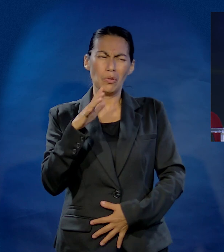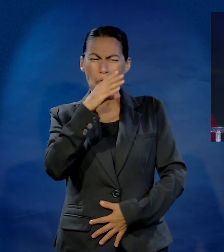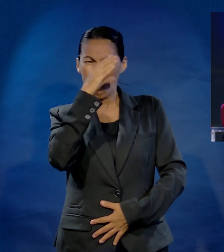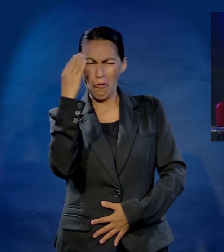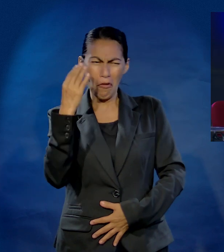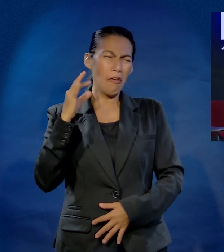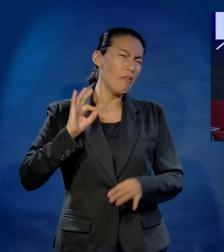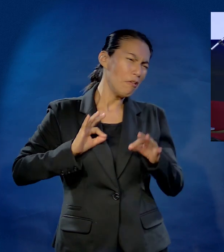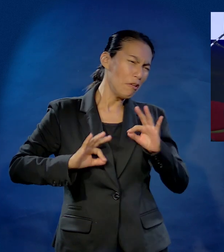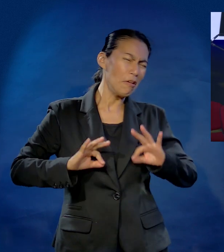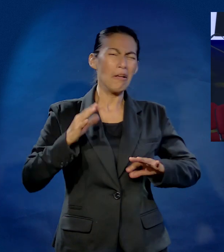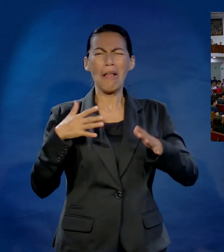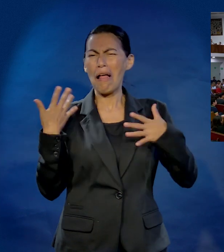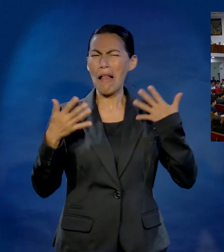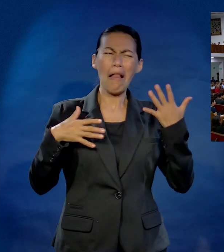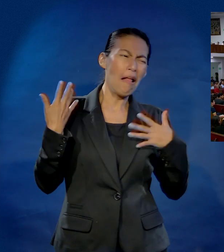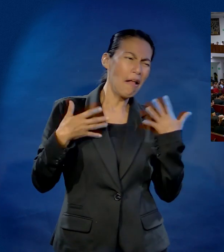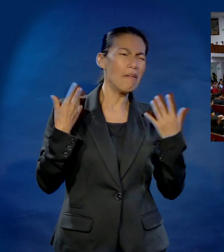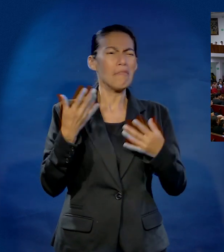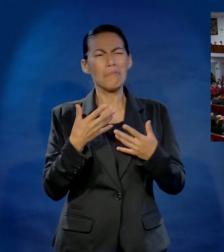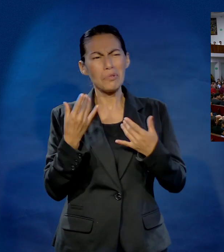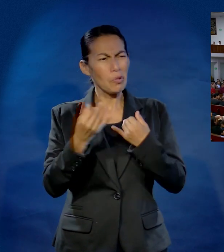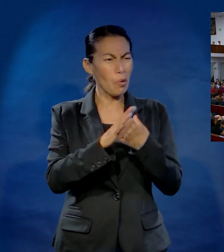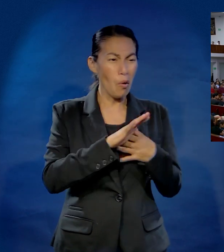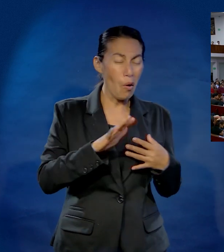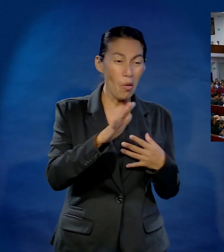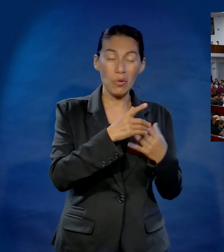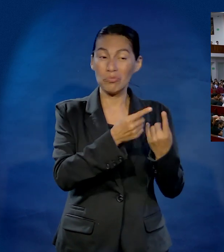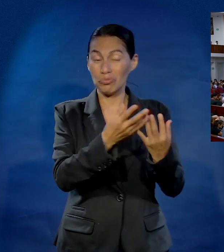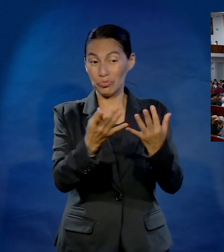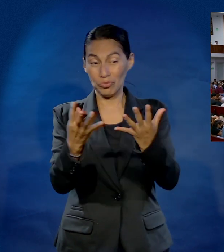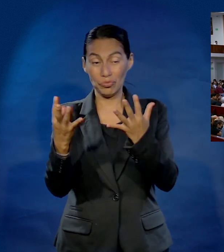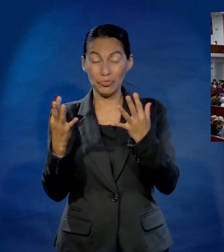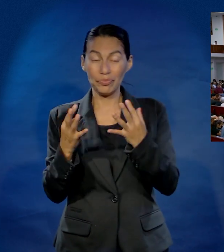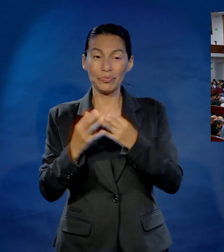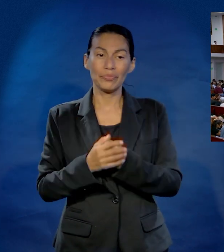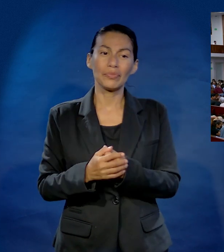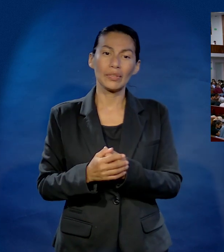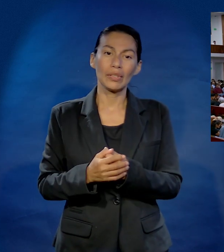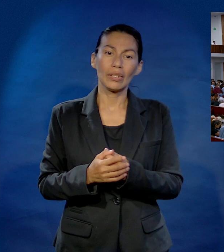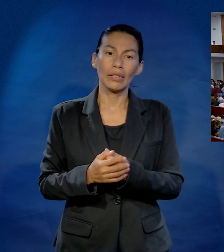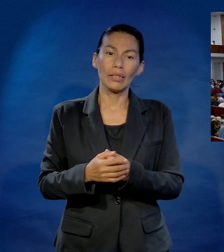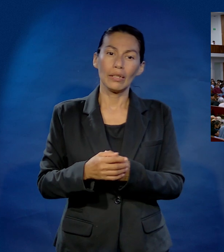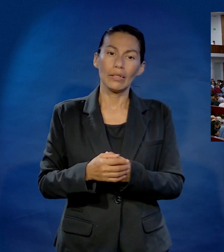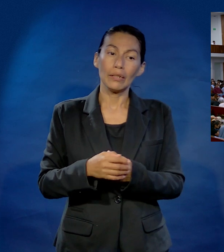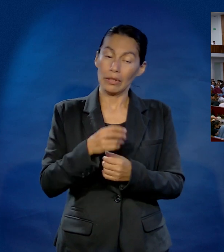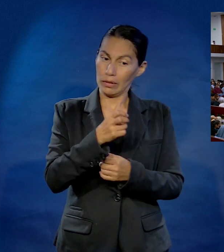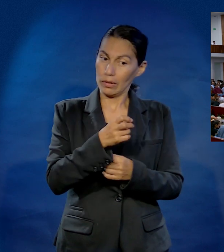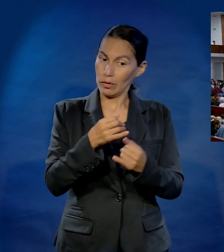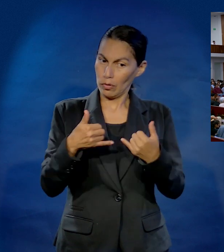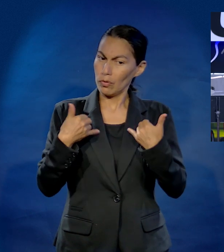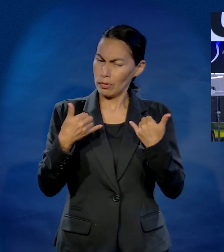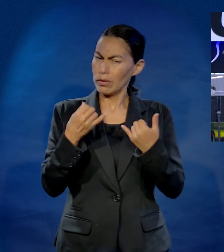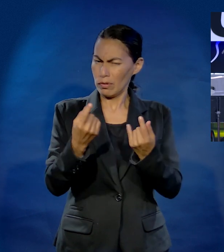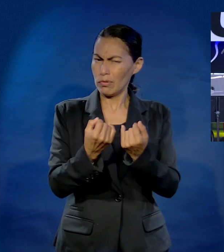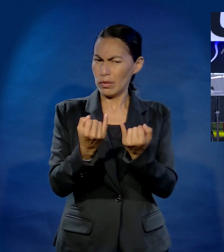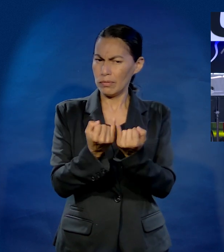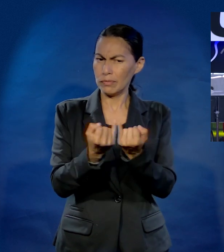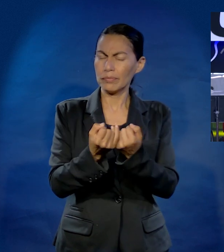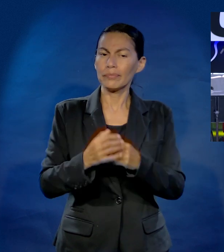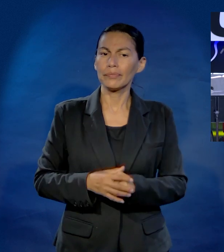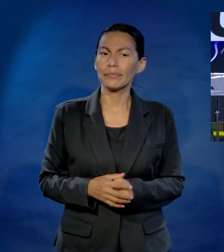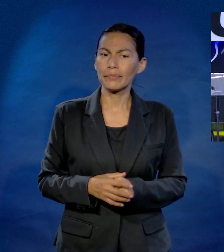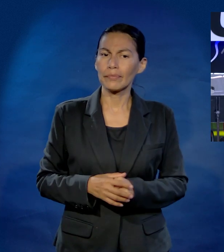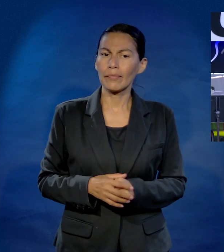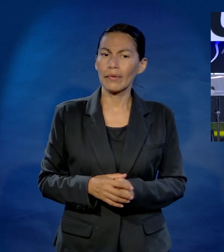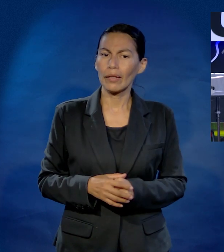muchachos, todos, sin excepción, iban sacando fotos, estaba lleno de muchachos por todos lados, incluido